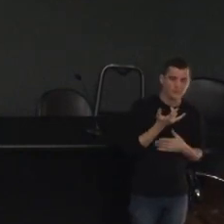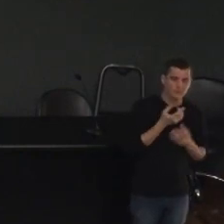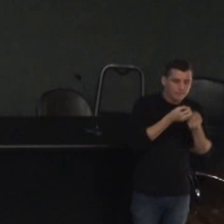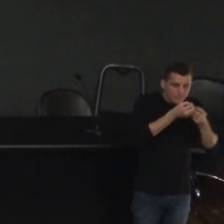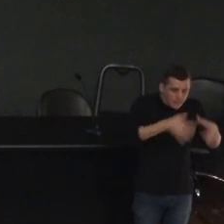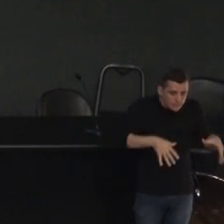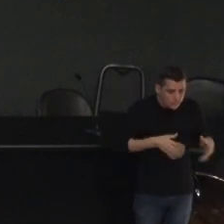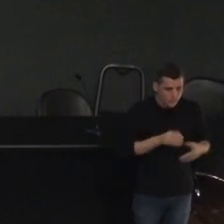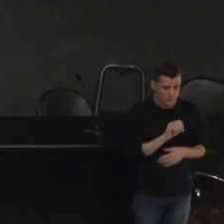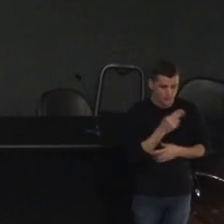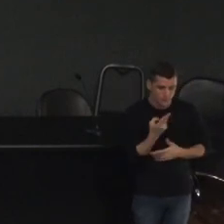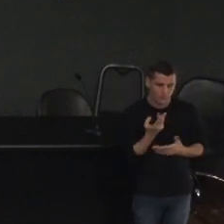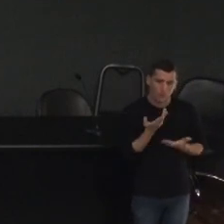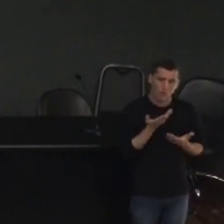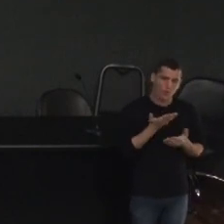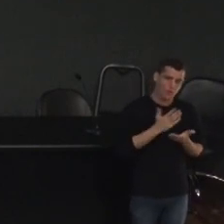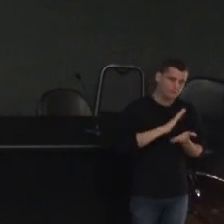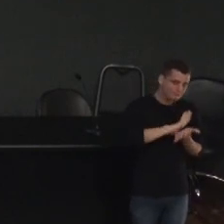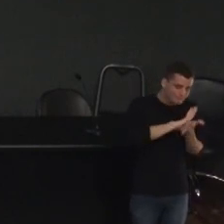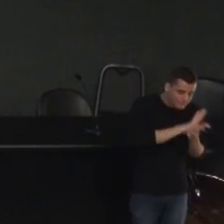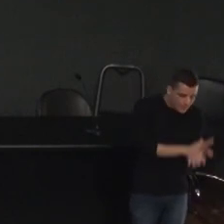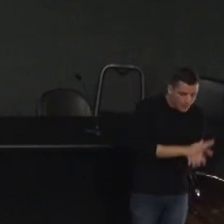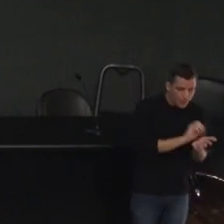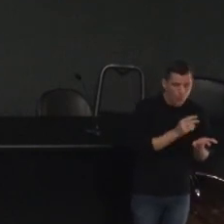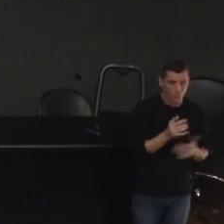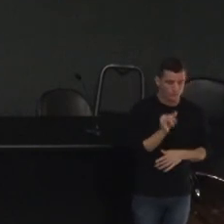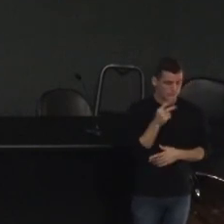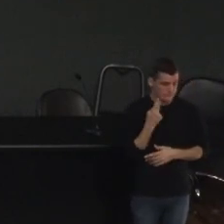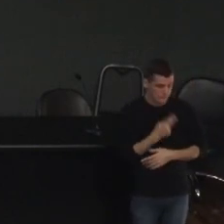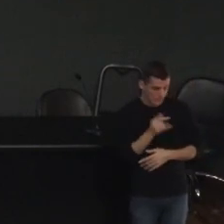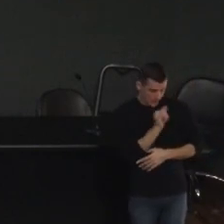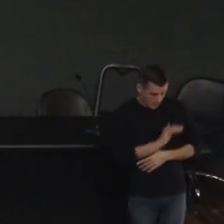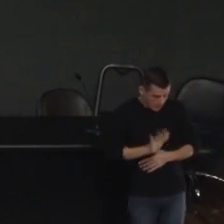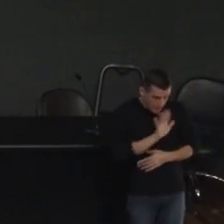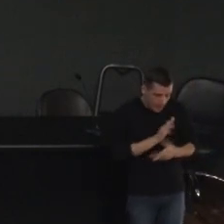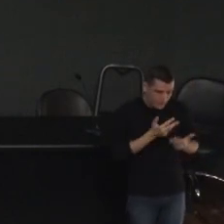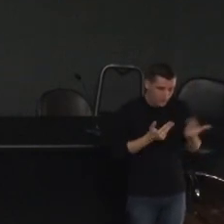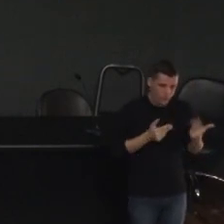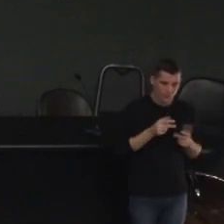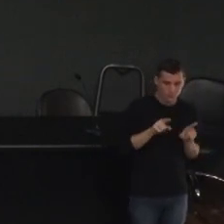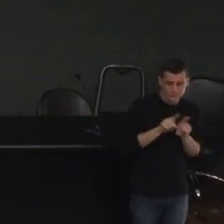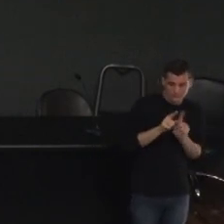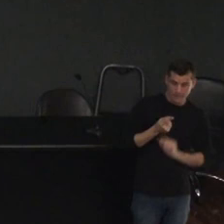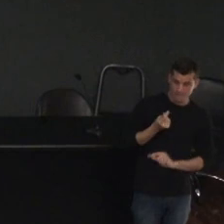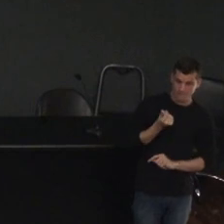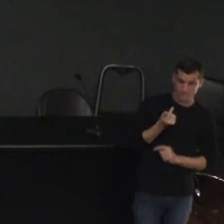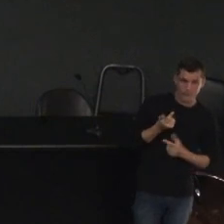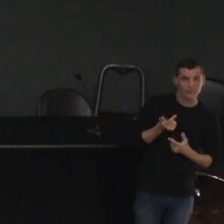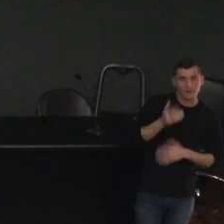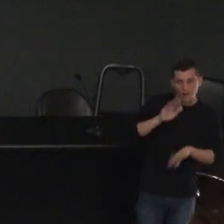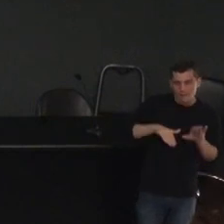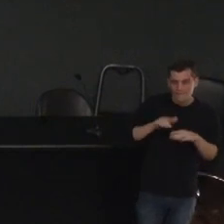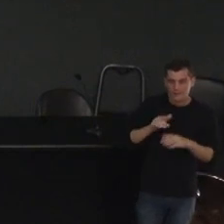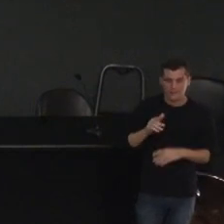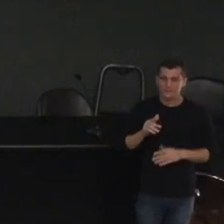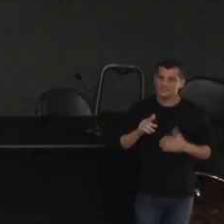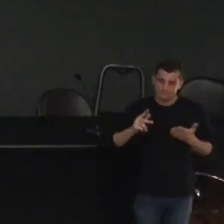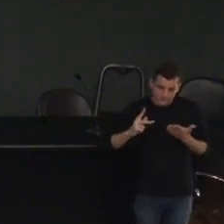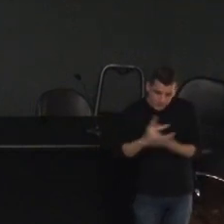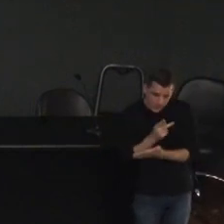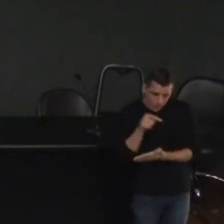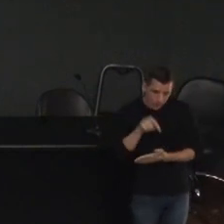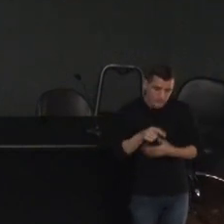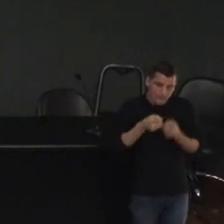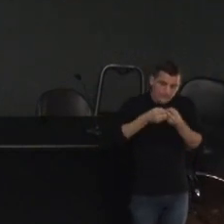violação ao direito de imagem e reputação bem como fraudes financeiras contendo as seguintes características então o que que o incidente de segurança